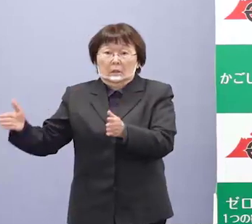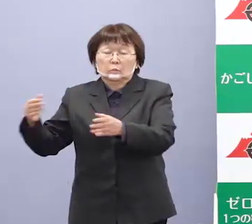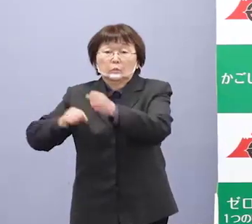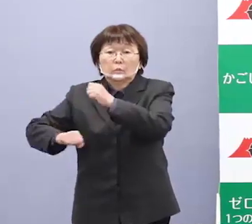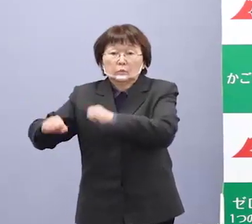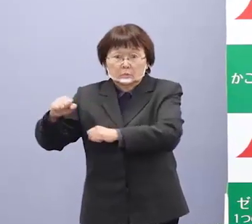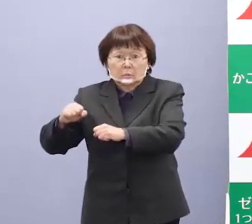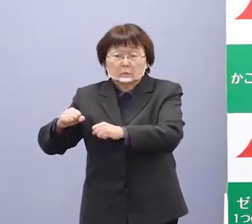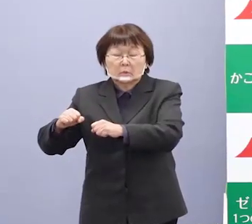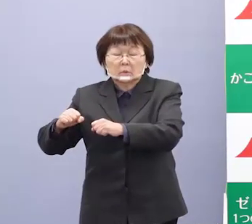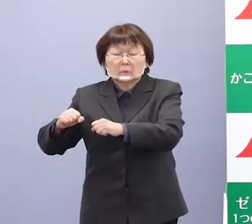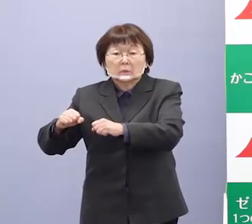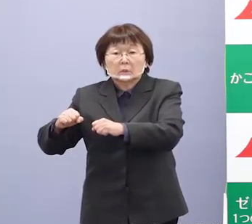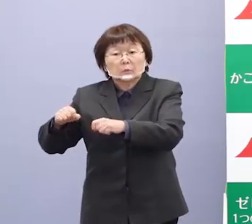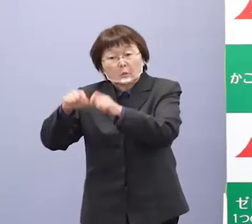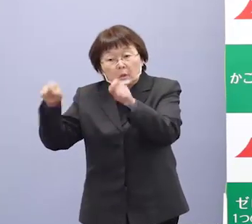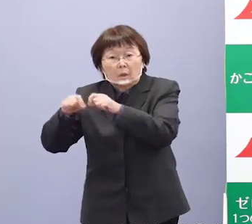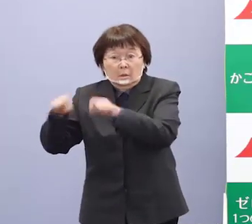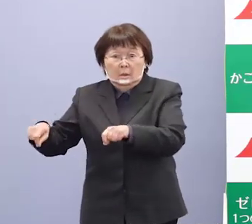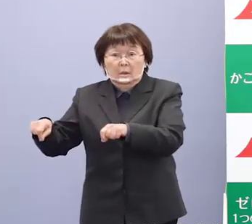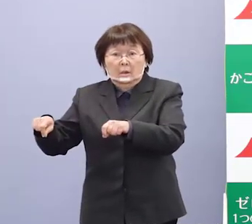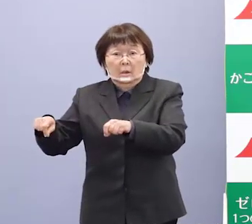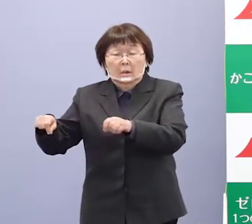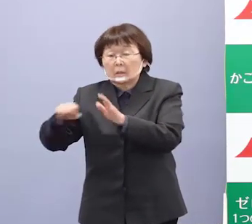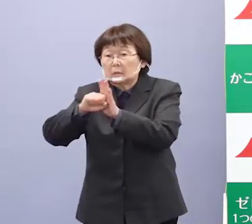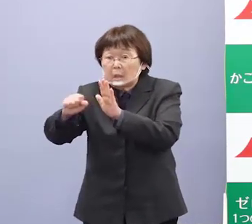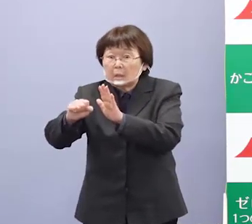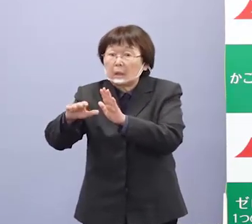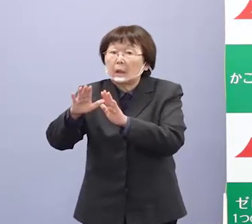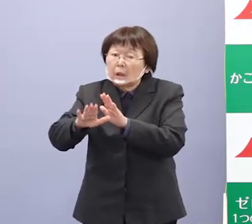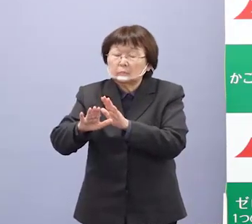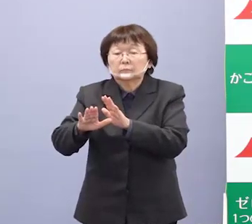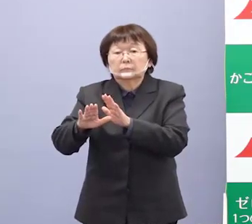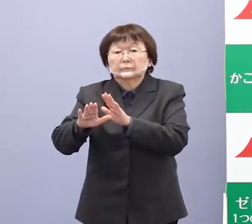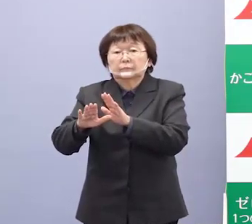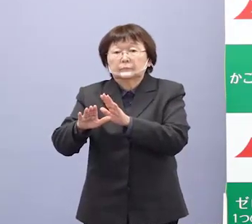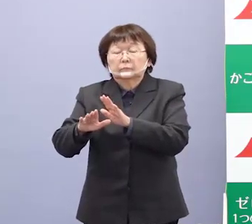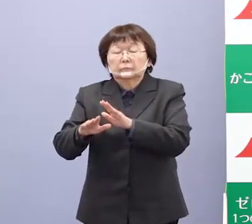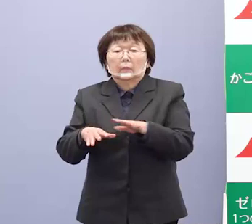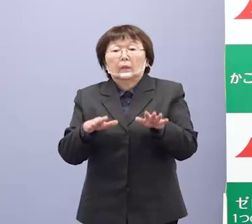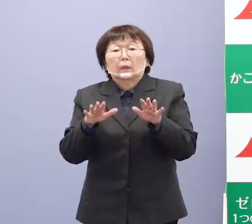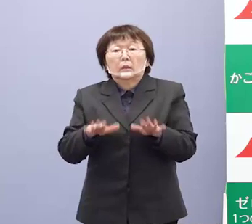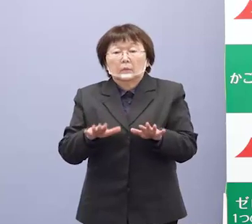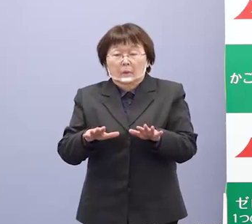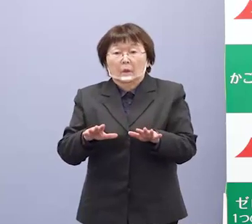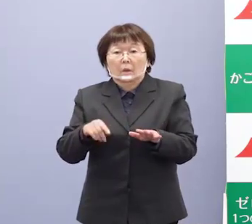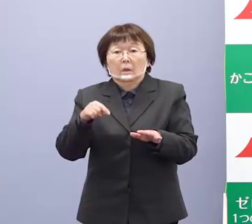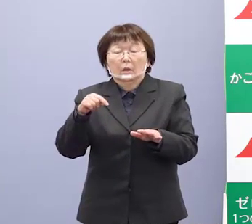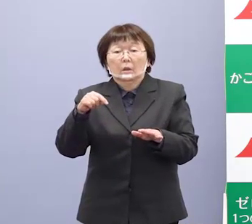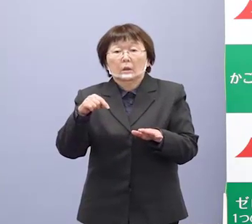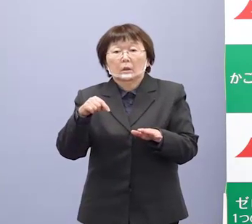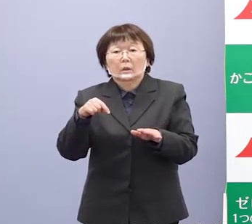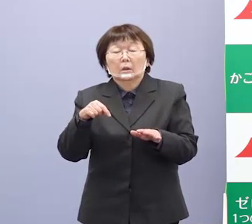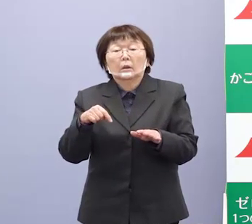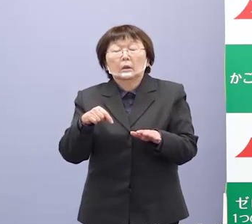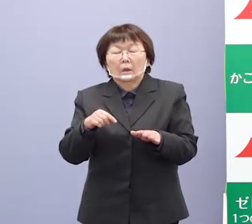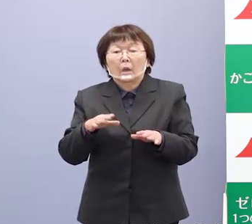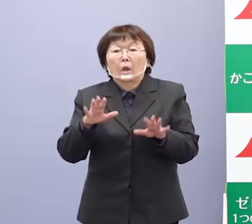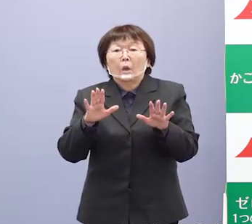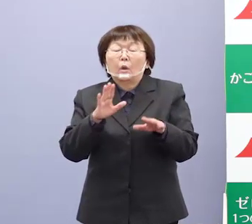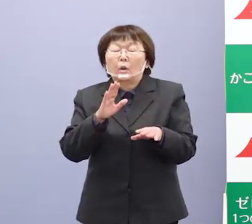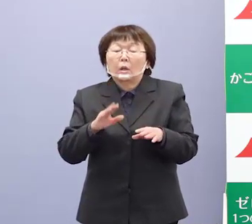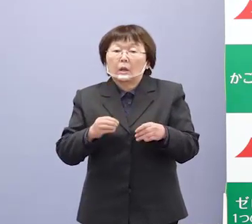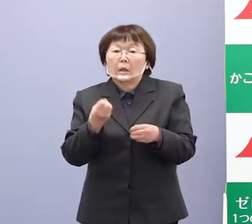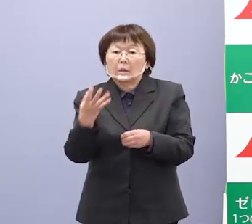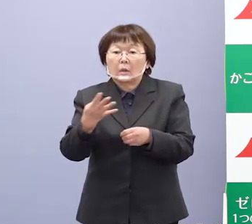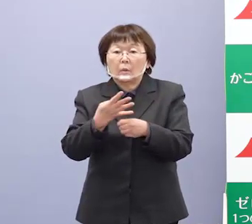の結果といいますか、成果が現れるものでありまして、現在本市としましては、本年度、令和